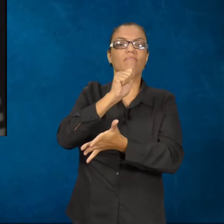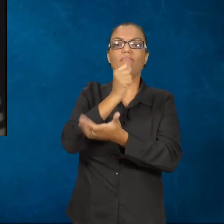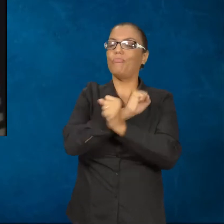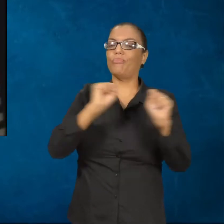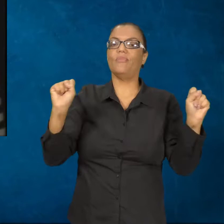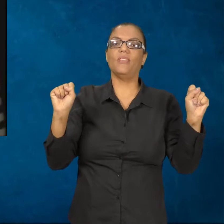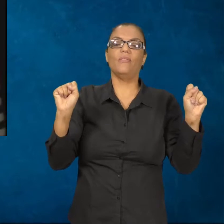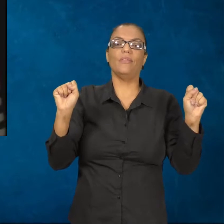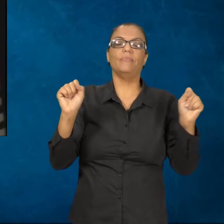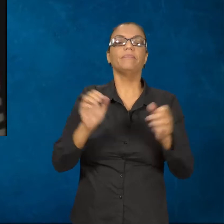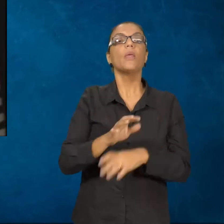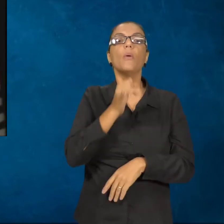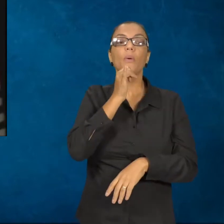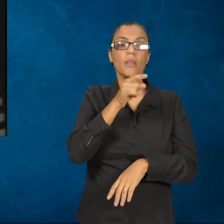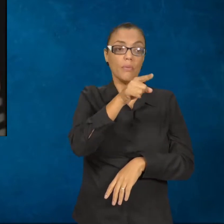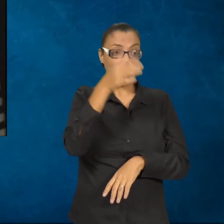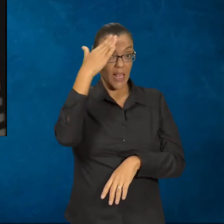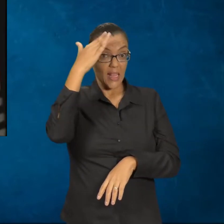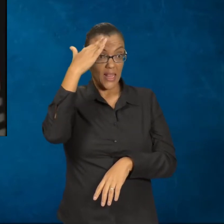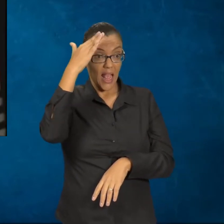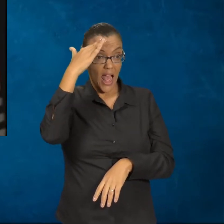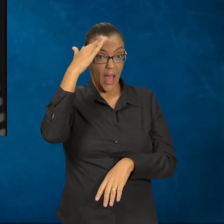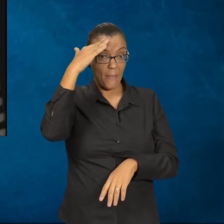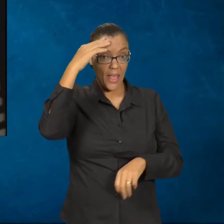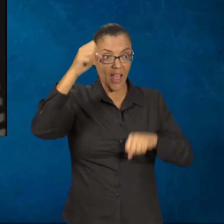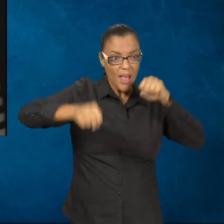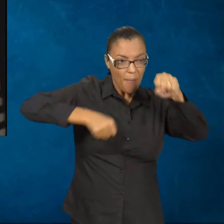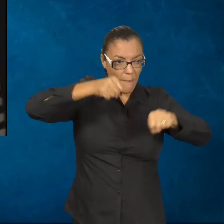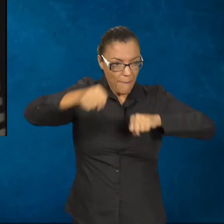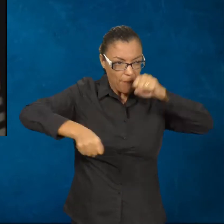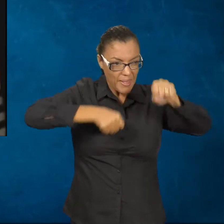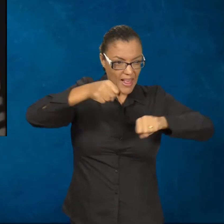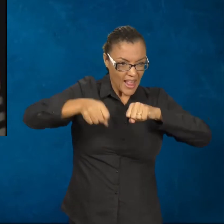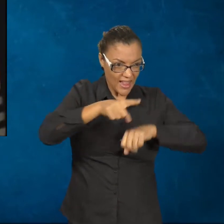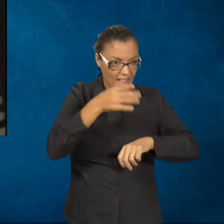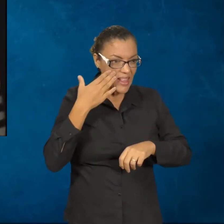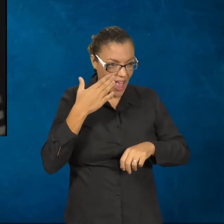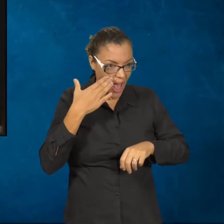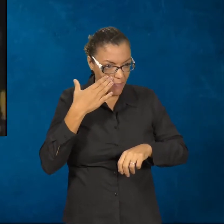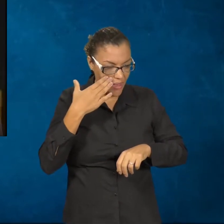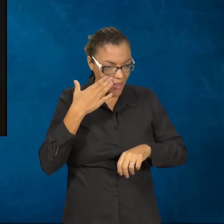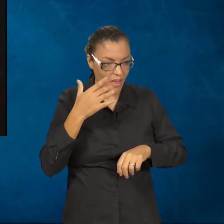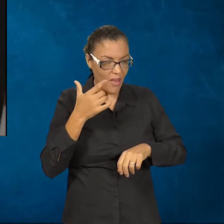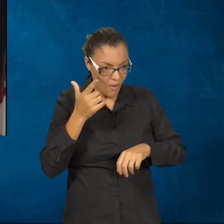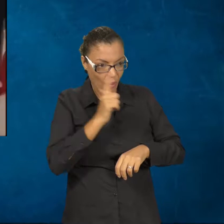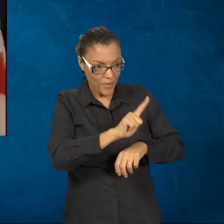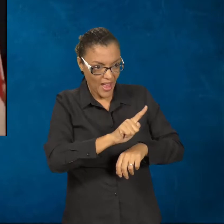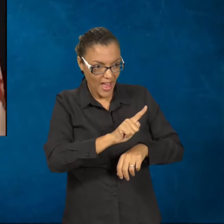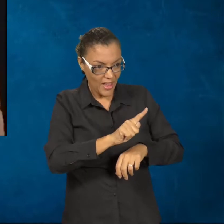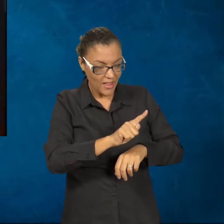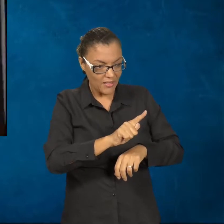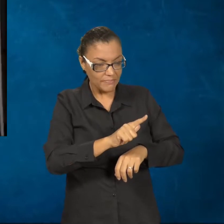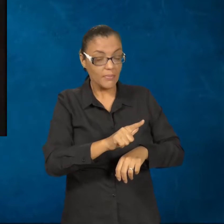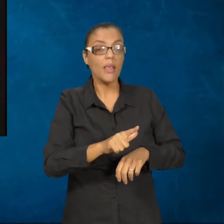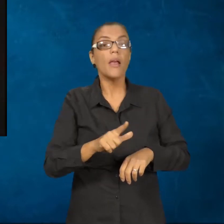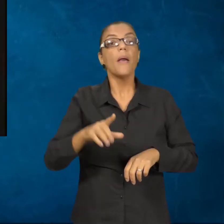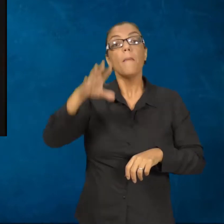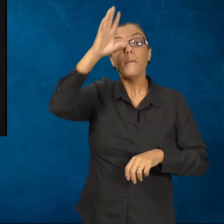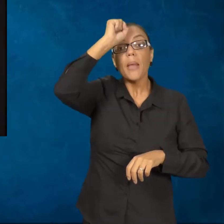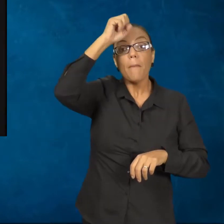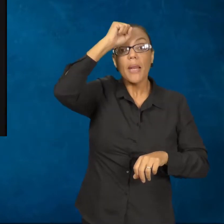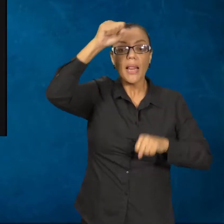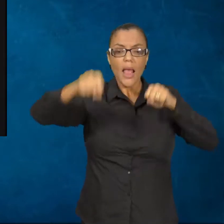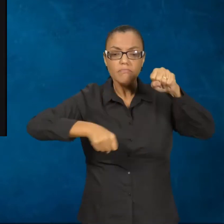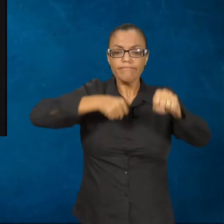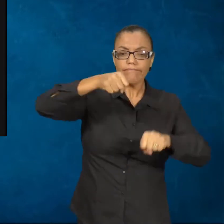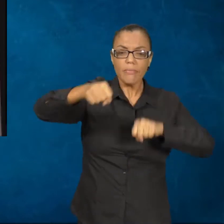andar de bicicleta? Sabe? Você já tirou as rodinhas? Já passou da fase? Faz pouco tempo. Para